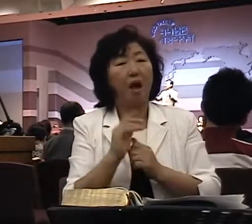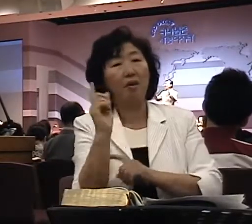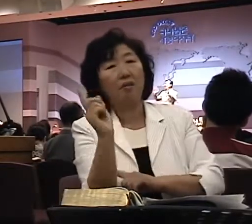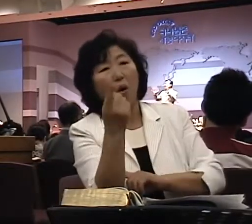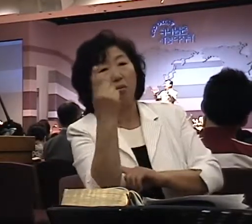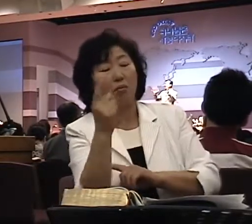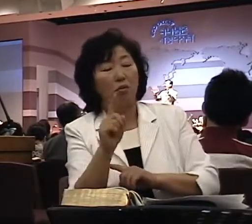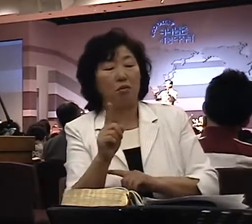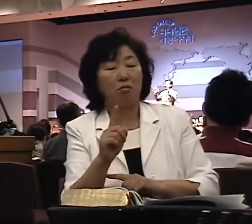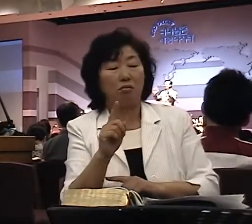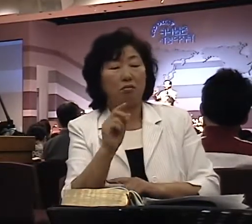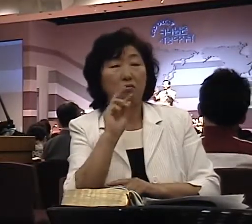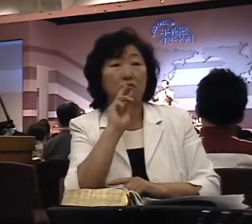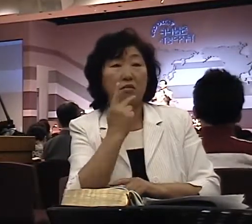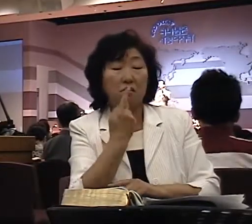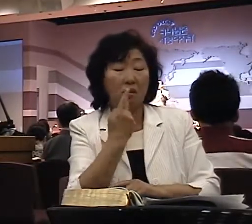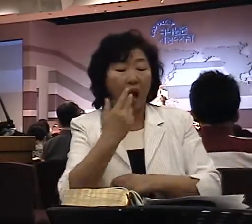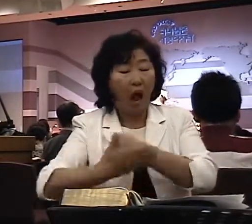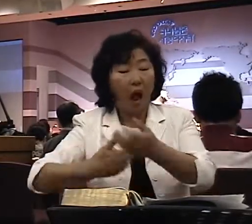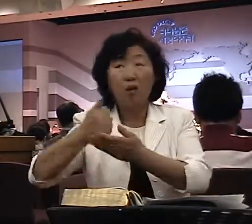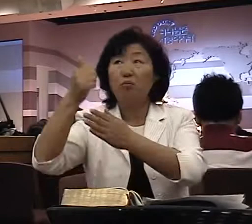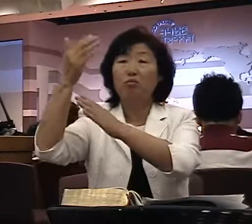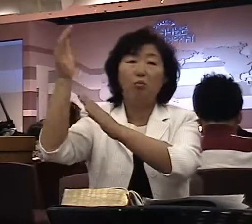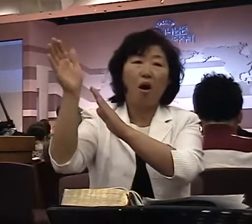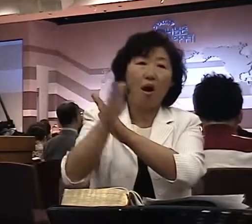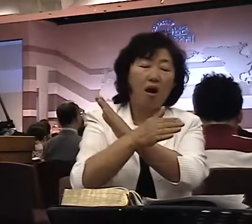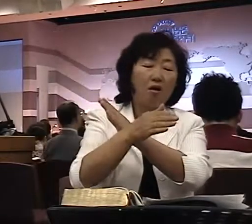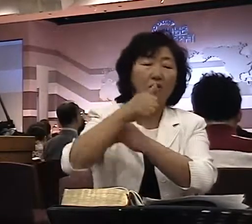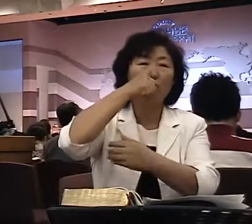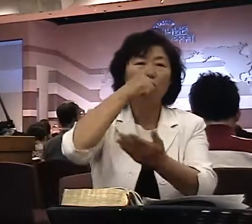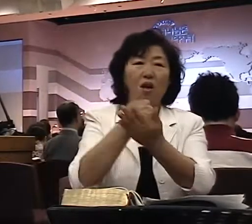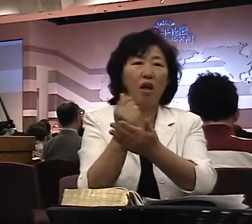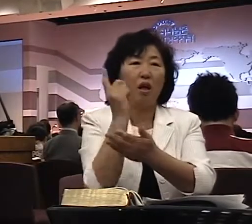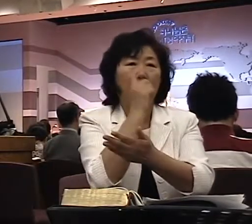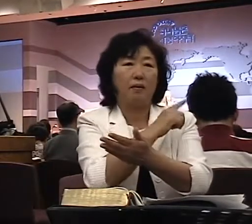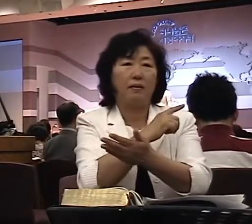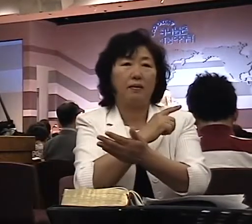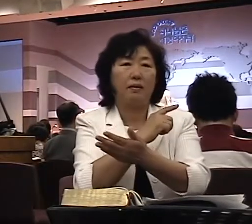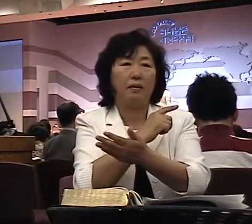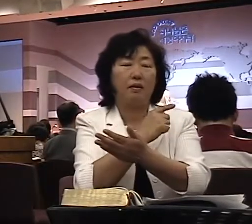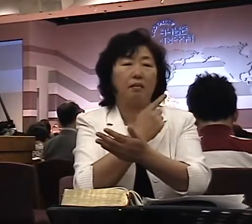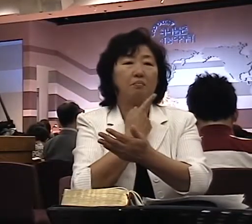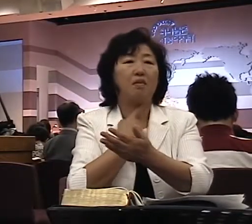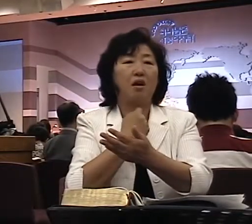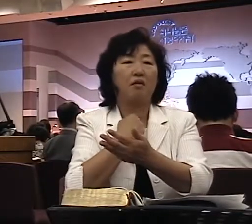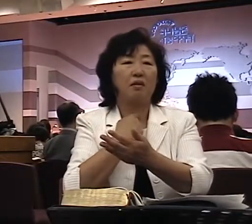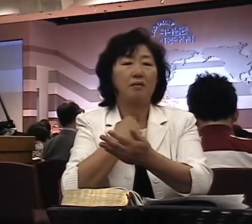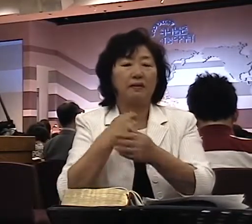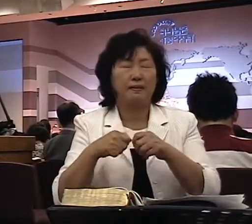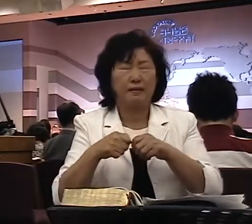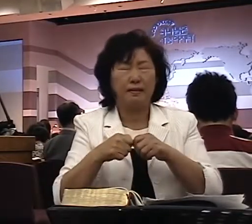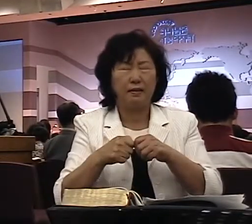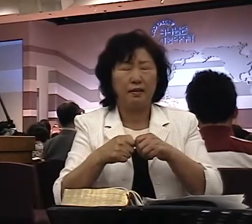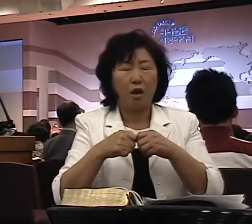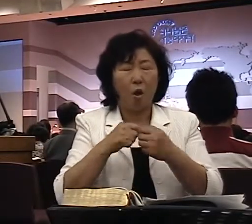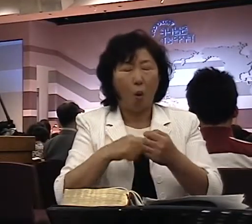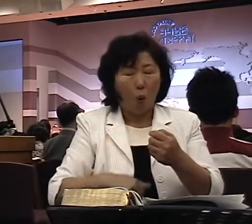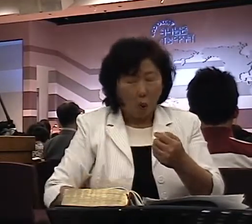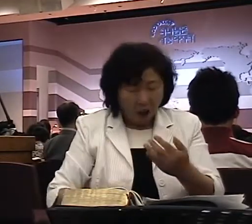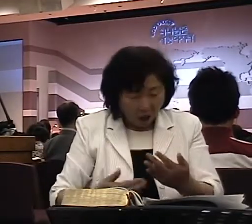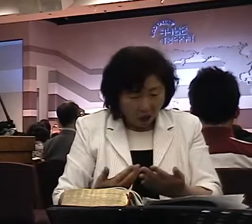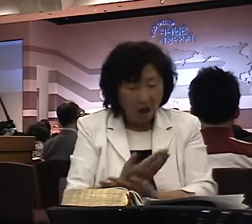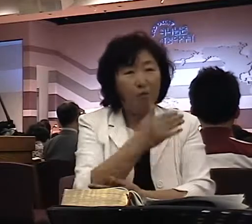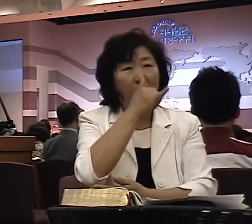다윗이 물론 하나님께로부터 이 죄악을 범한 다음에 철저하게 회개하고 눈물로 그의 침대를 적시기까지